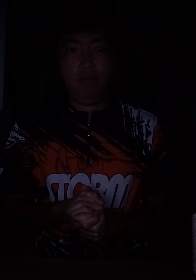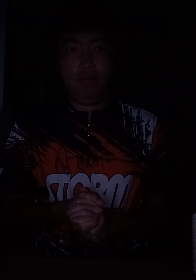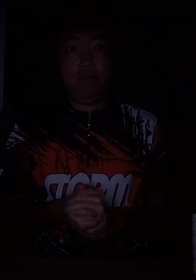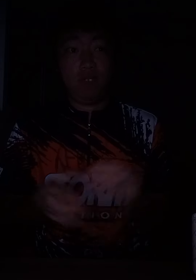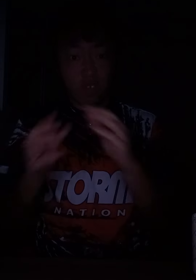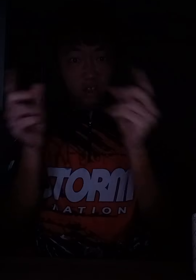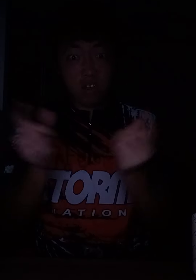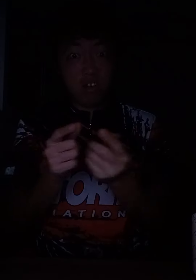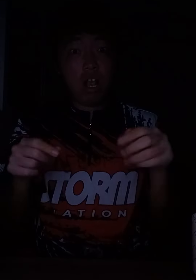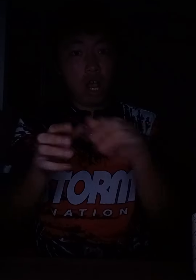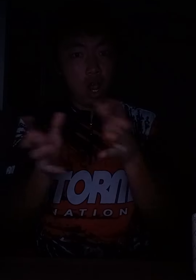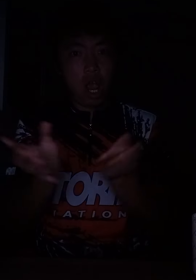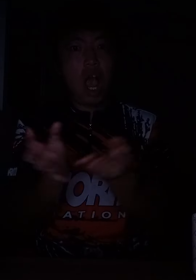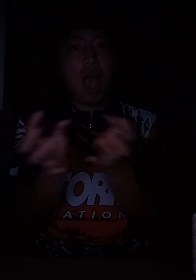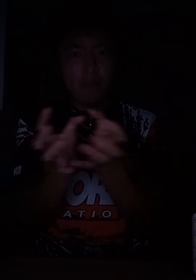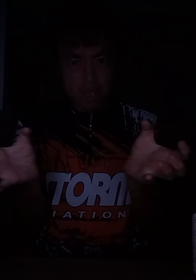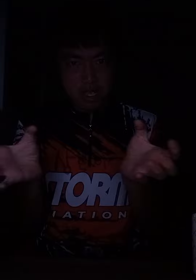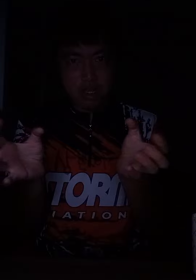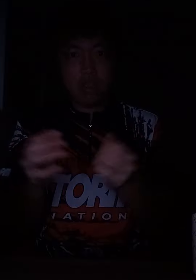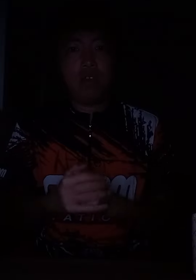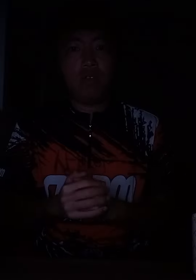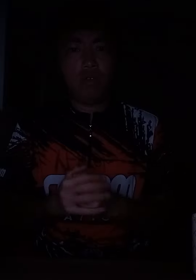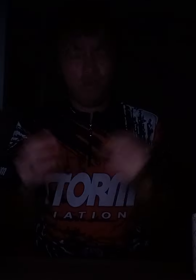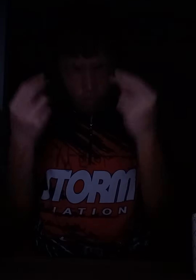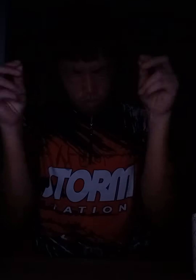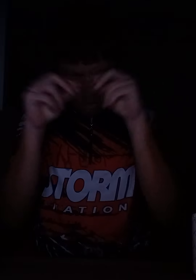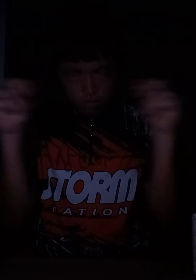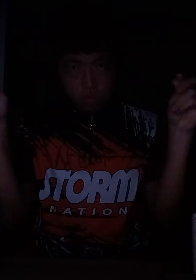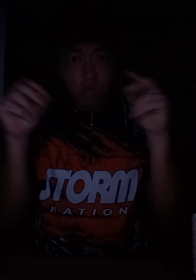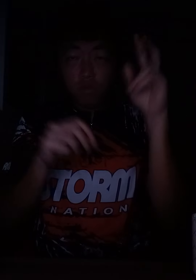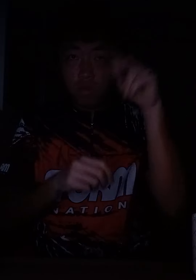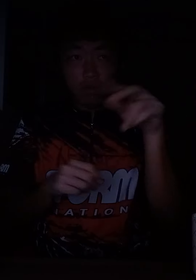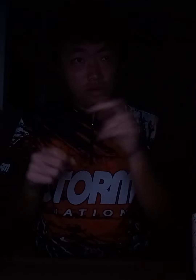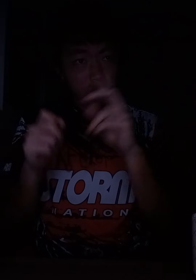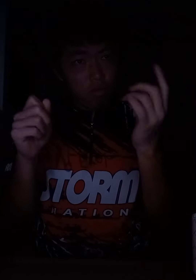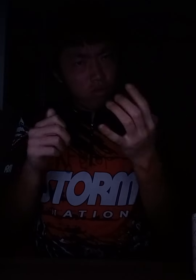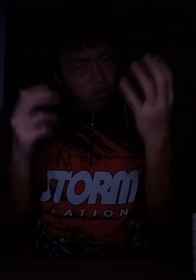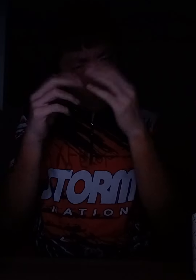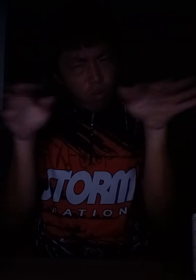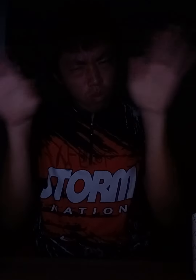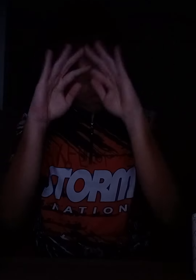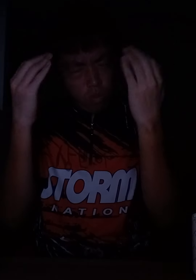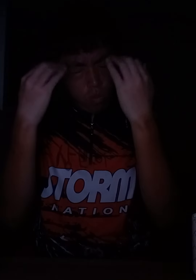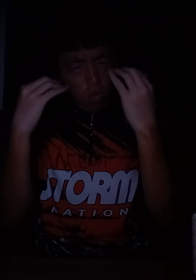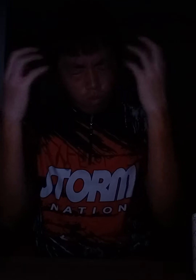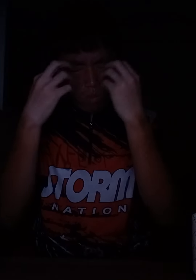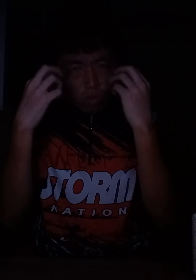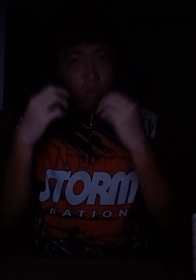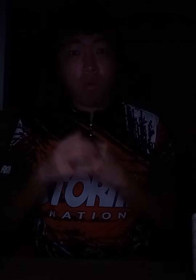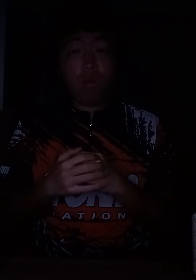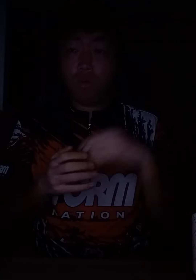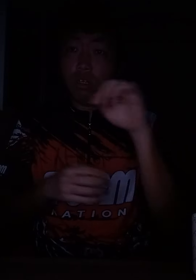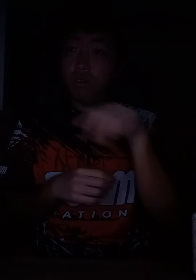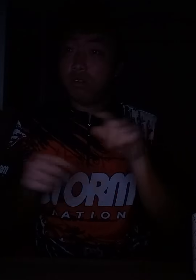서울 양천구 신정동의 한 아파트. 정전이 된 아파트 단지는 칠흑같이 어둡습니다. 이 단지를 비롯해 양천구